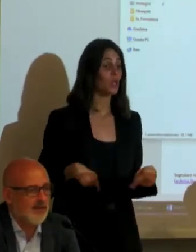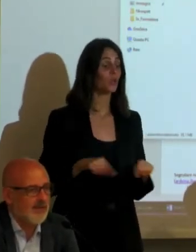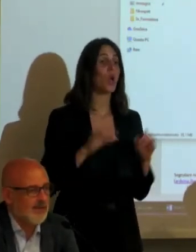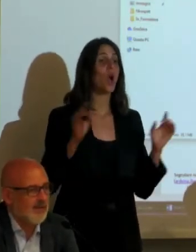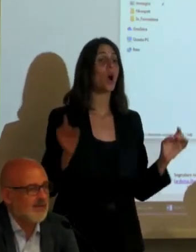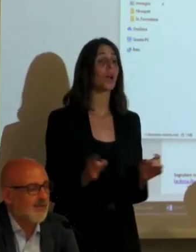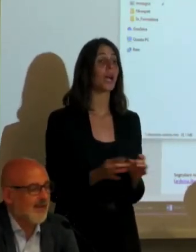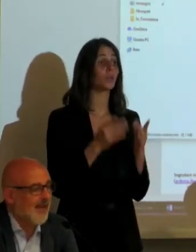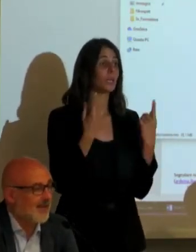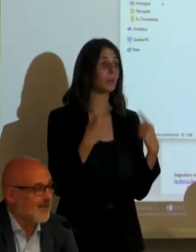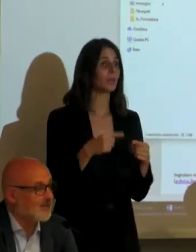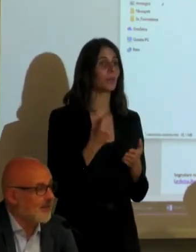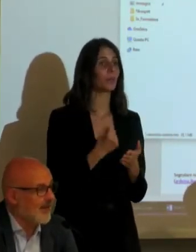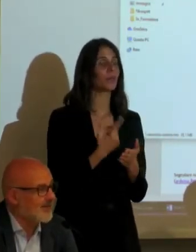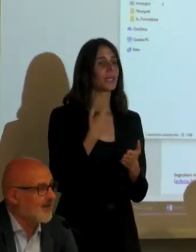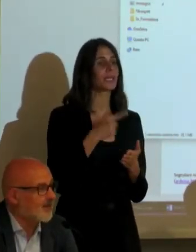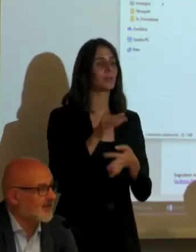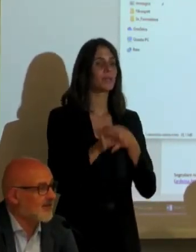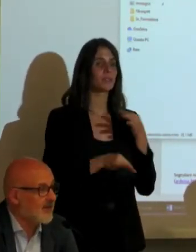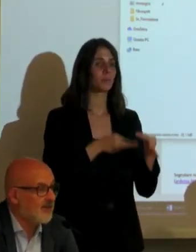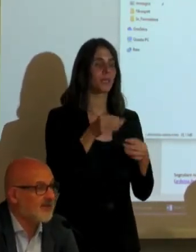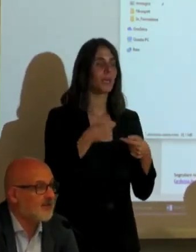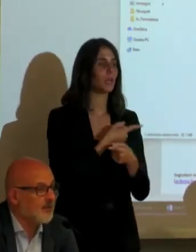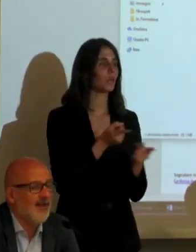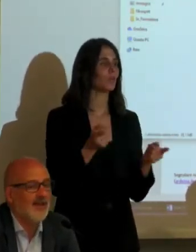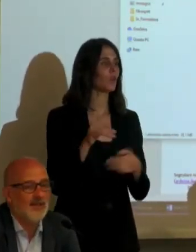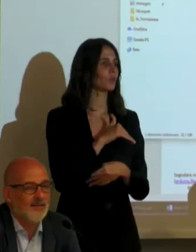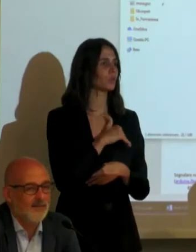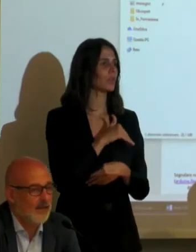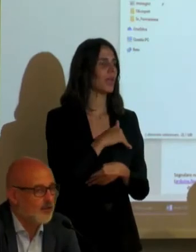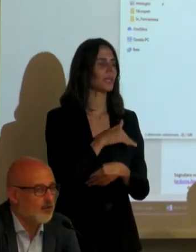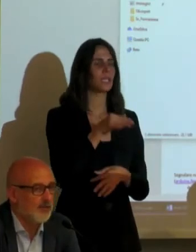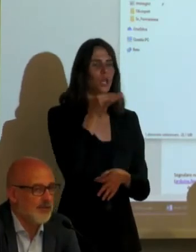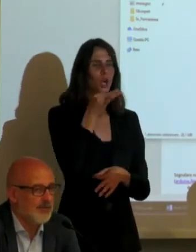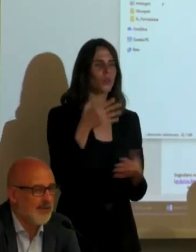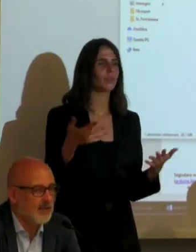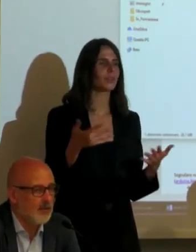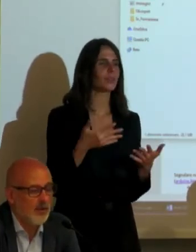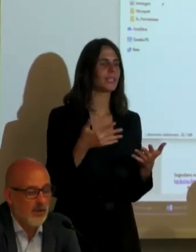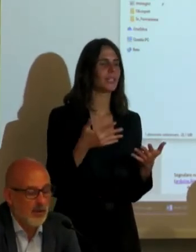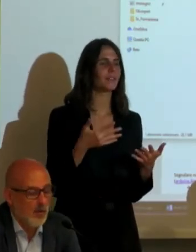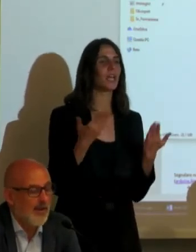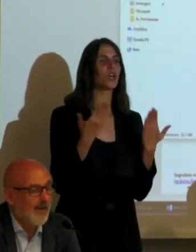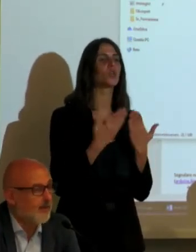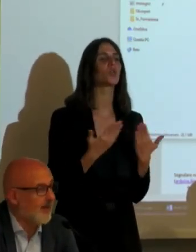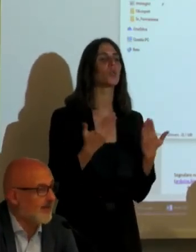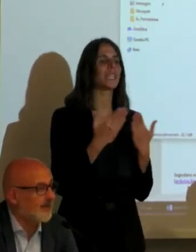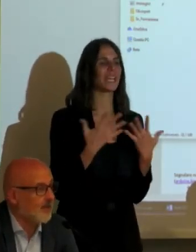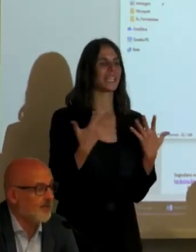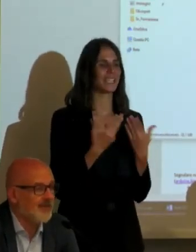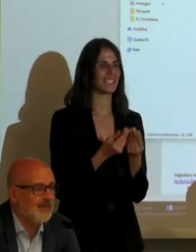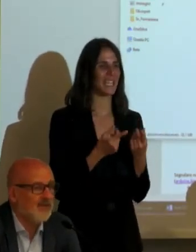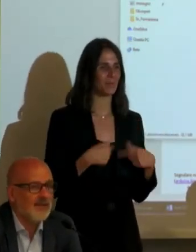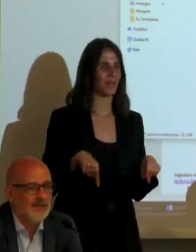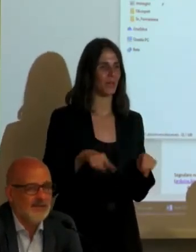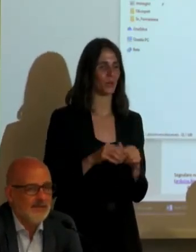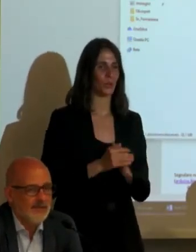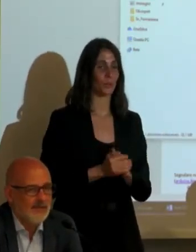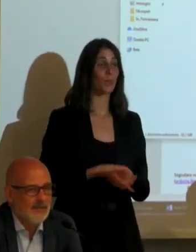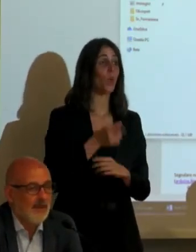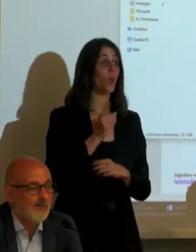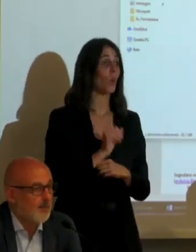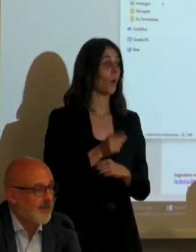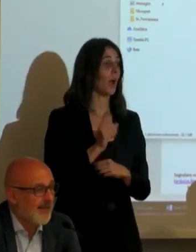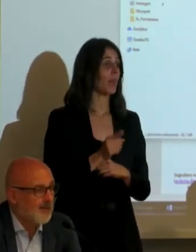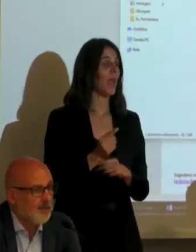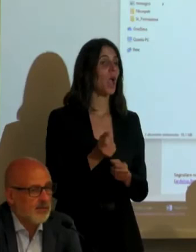poter spiegare agli studenti che cosa significa studiare nel nostro Dipartimento, qual è l'offerta formativa